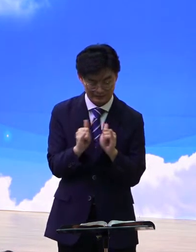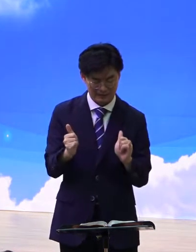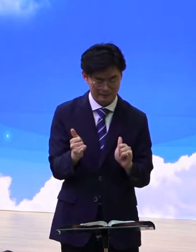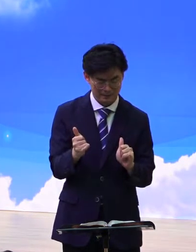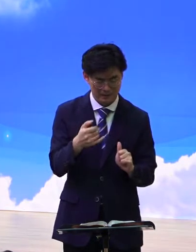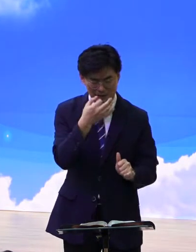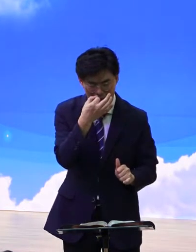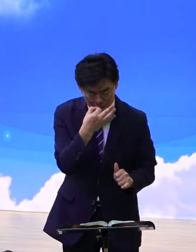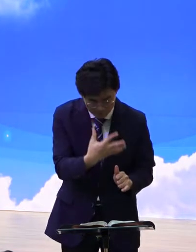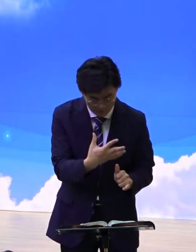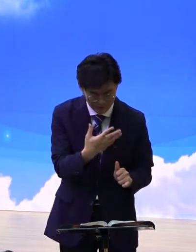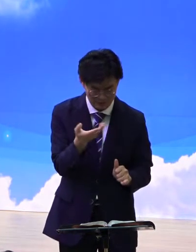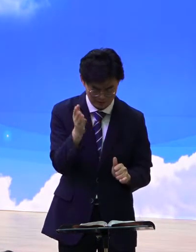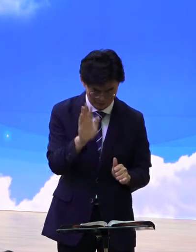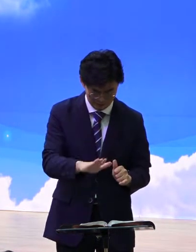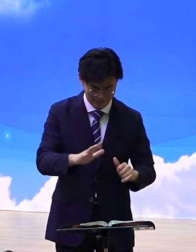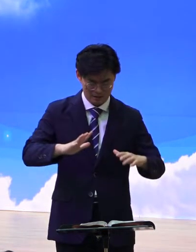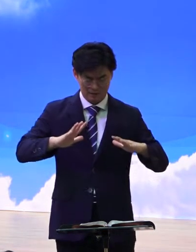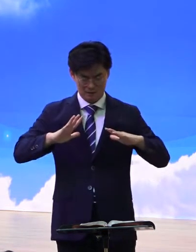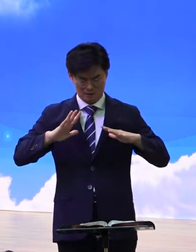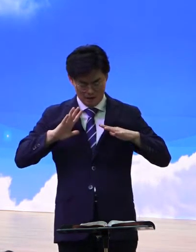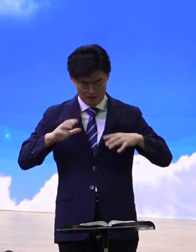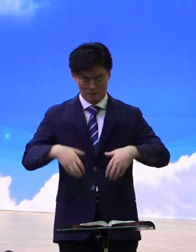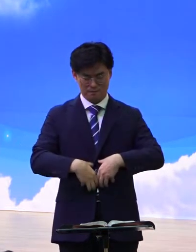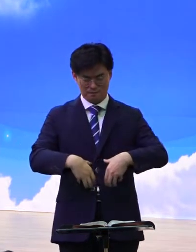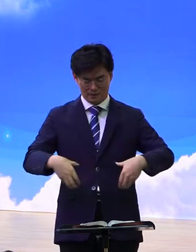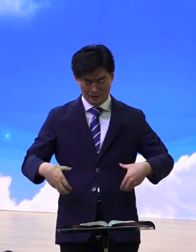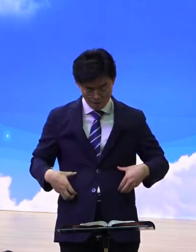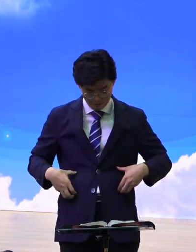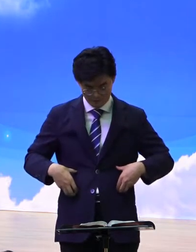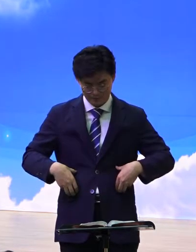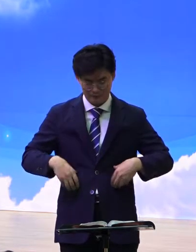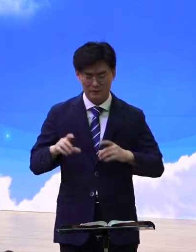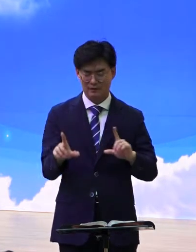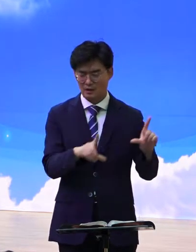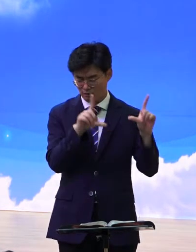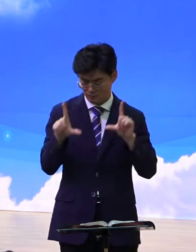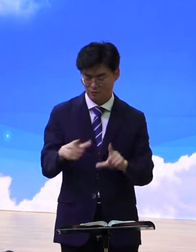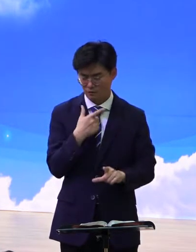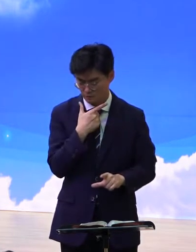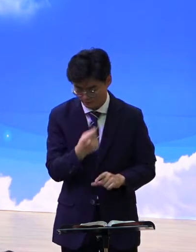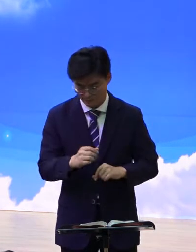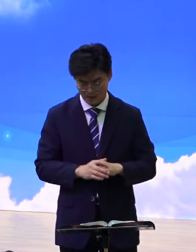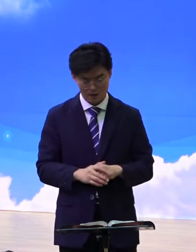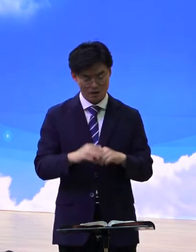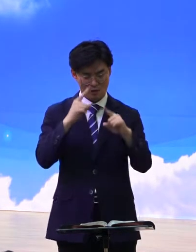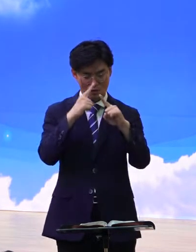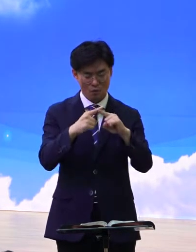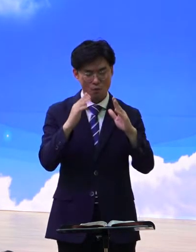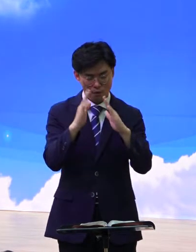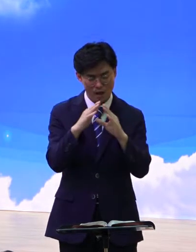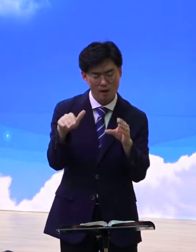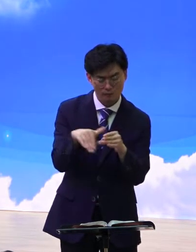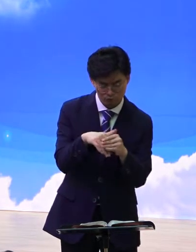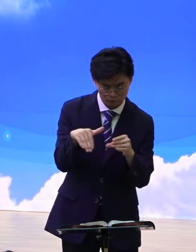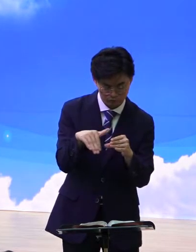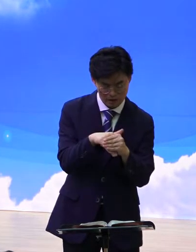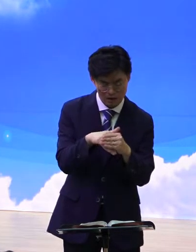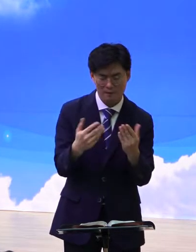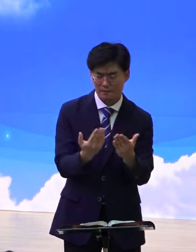힘들었지만 그래도 자랑스러웠던 시절이 있었습니다. 교회 문화가 사회를 이끌며 한 푼 두 푼